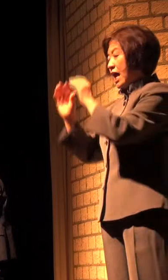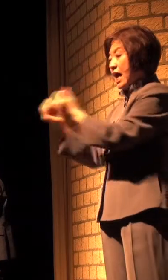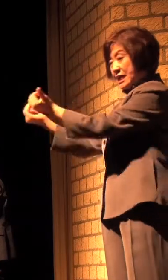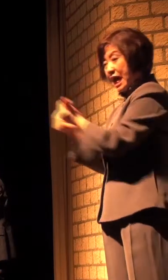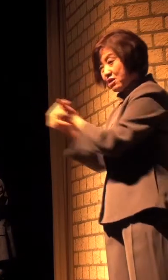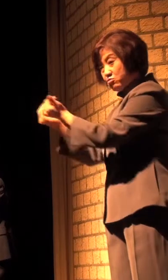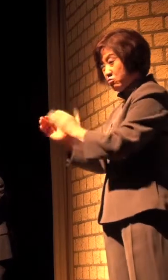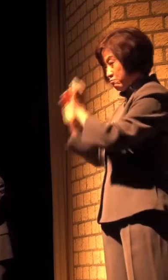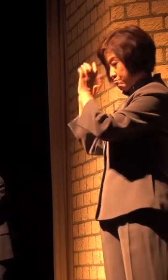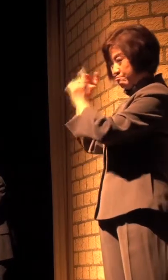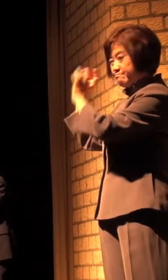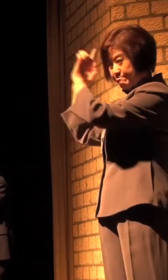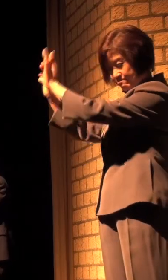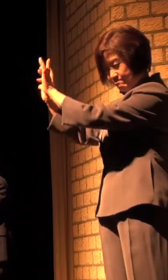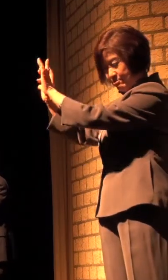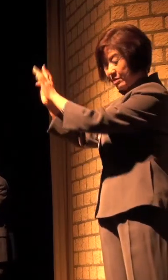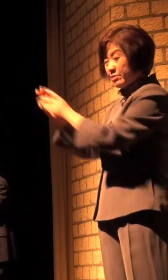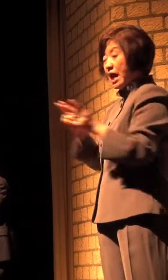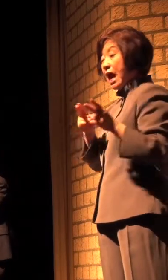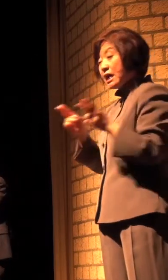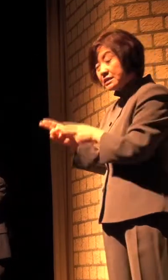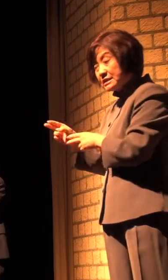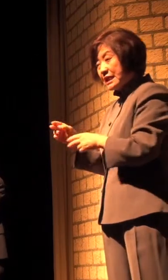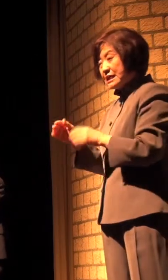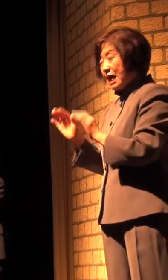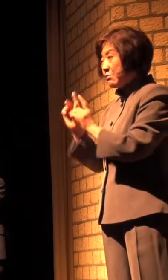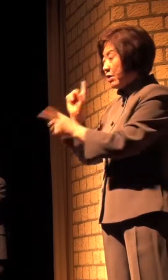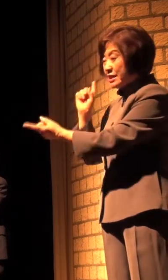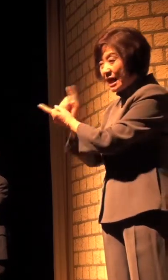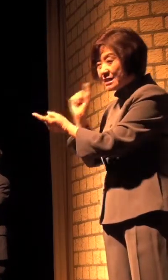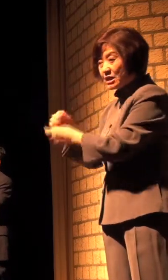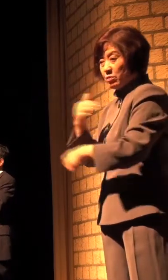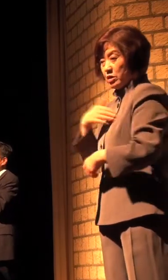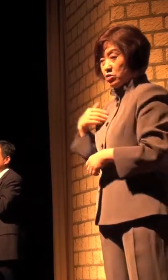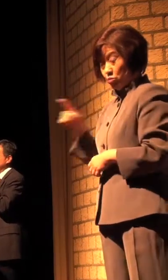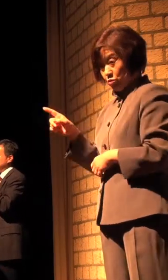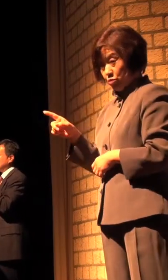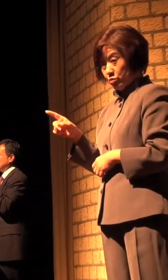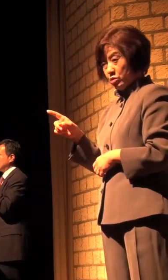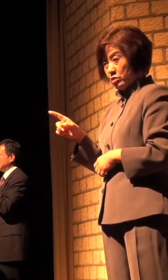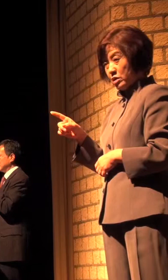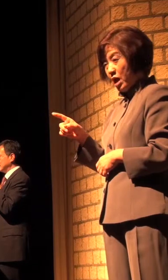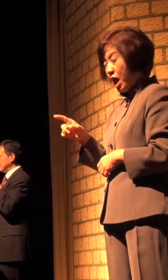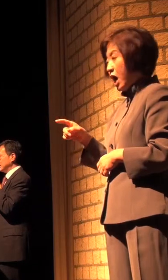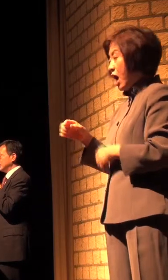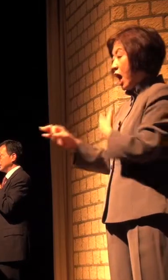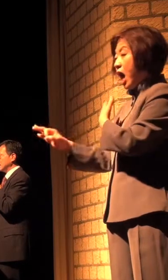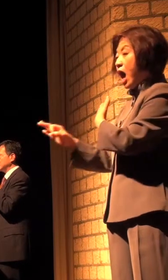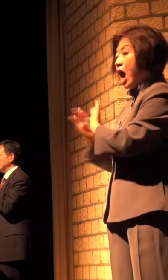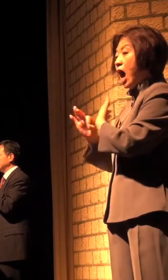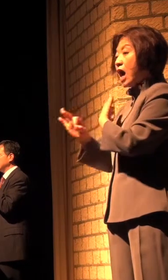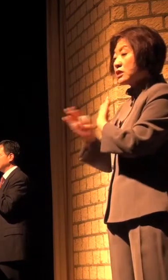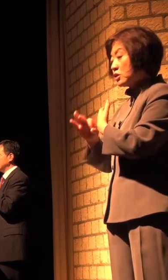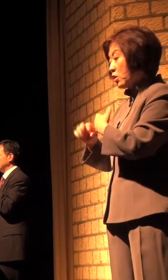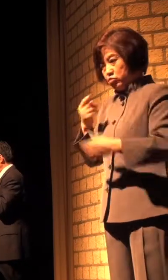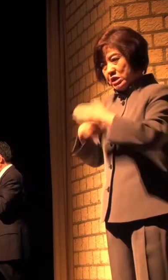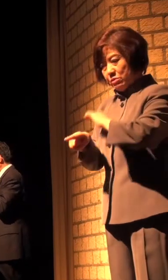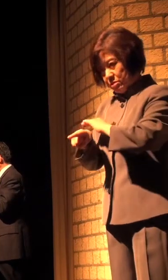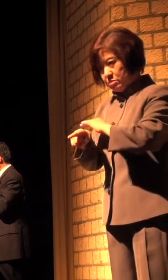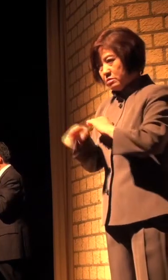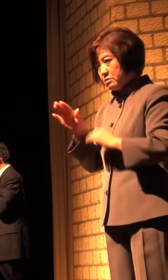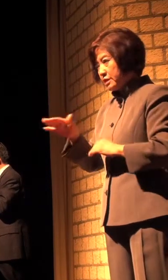り、対策をすればもう絶対大丈夫。だって野原で地震震度7があったって絶対怪我しないじゃない